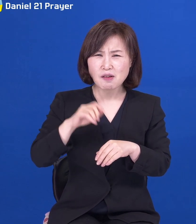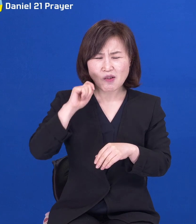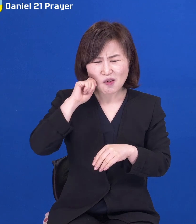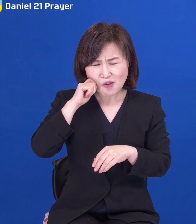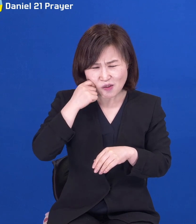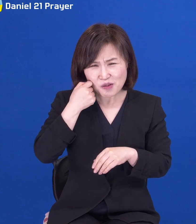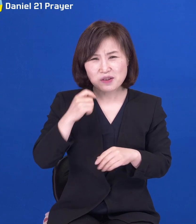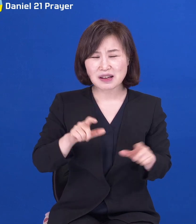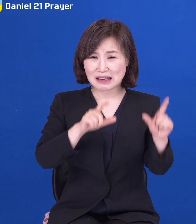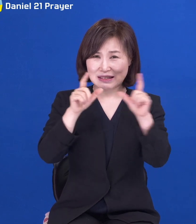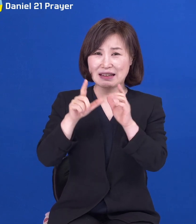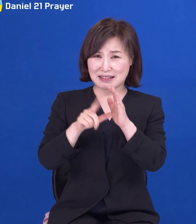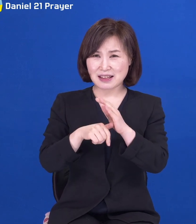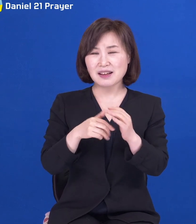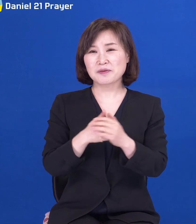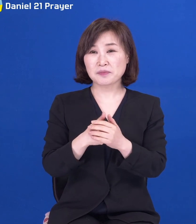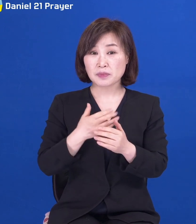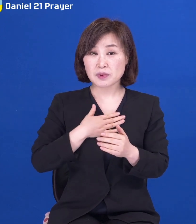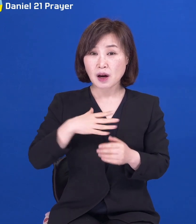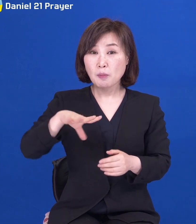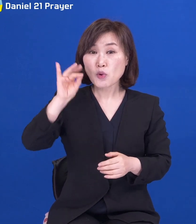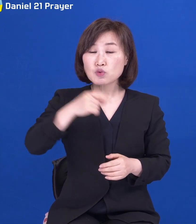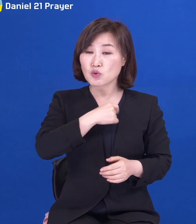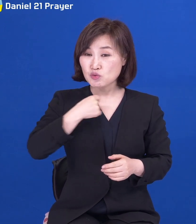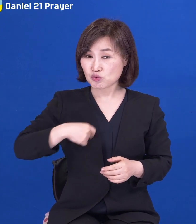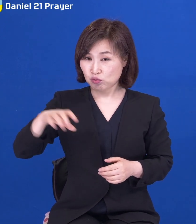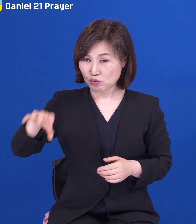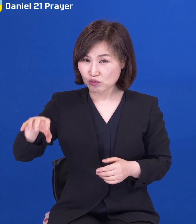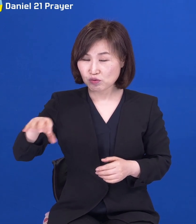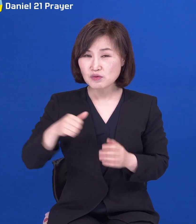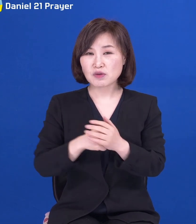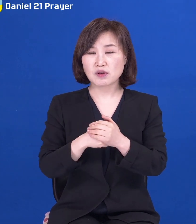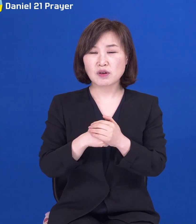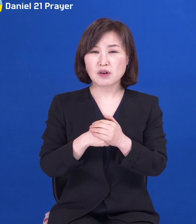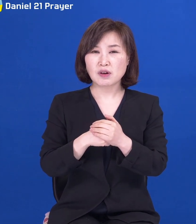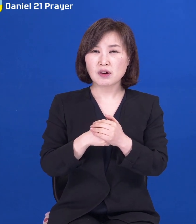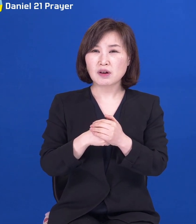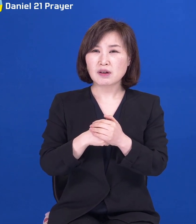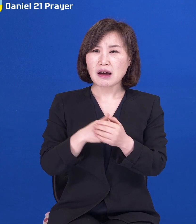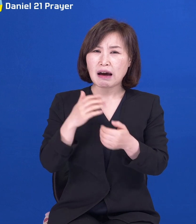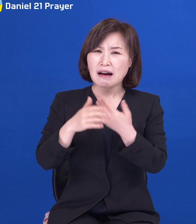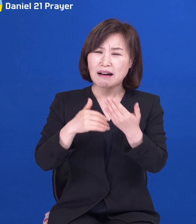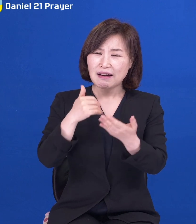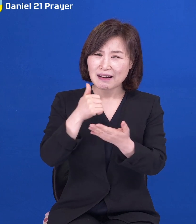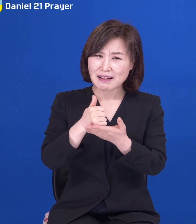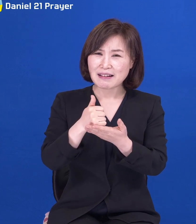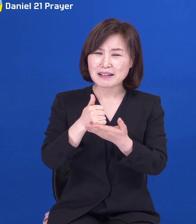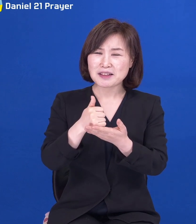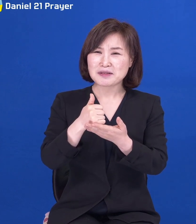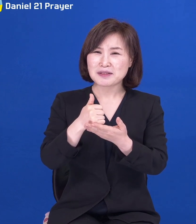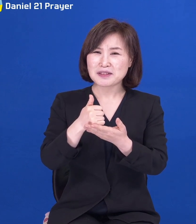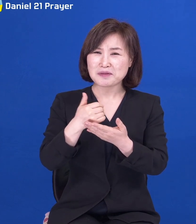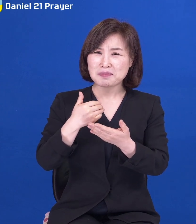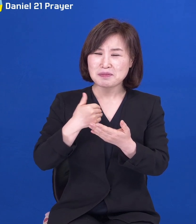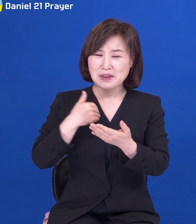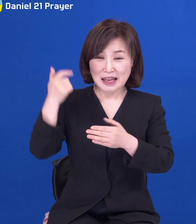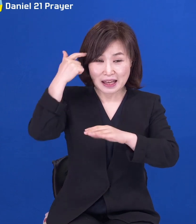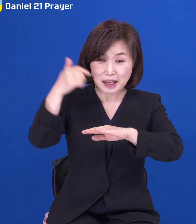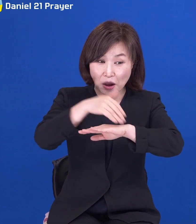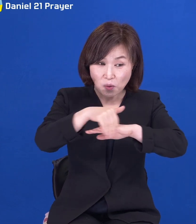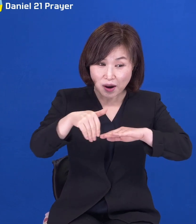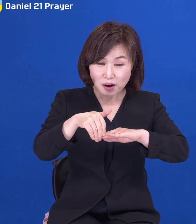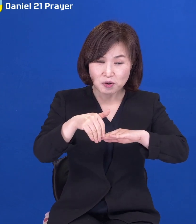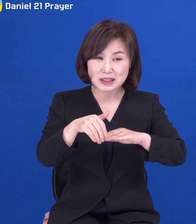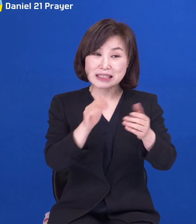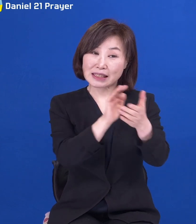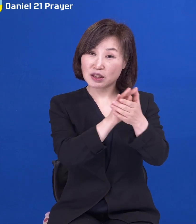저는 중국에 오기는 제가 빨리 왔는데 하도 하나님이 너무 이렇게 드러내셔가지고 내보다 먼저 온 거예요. 그래도